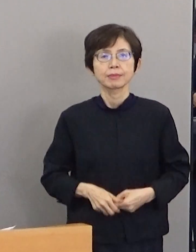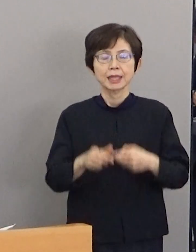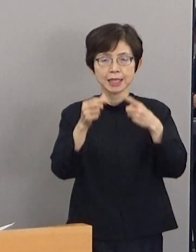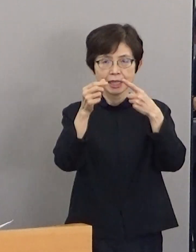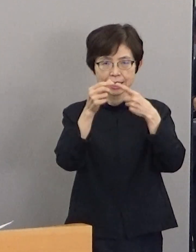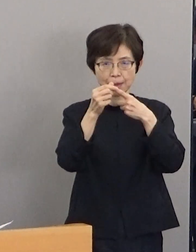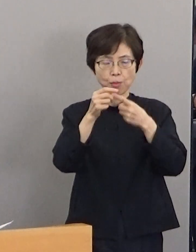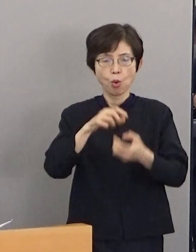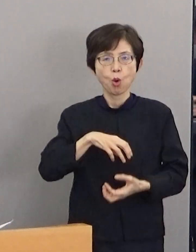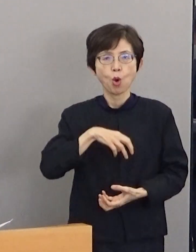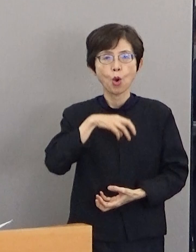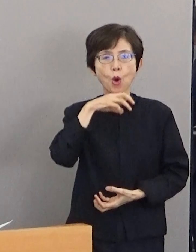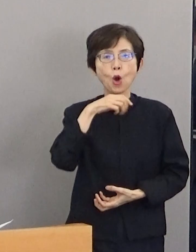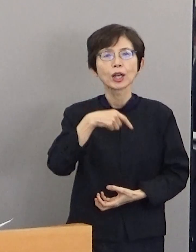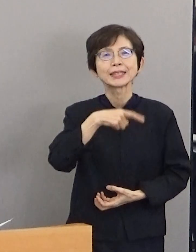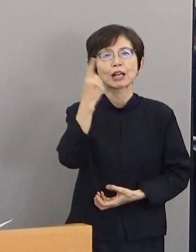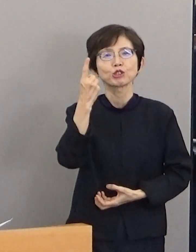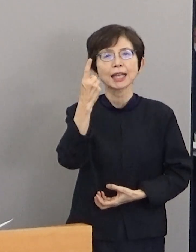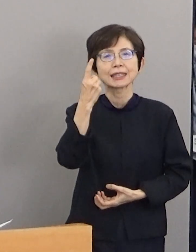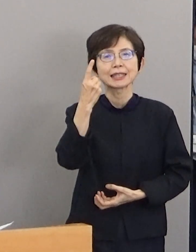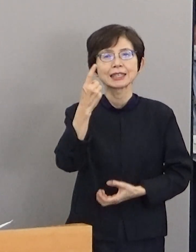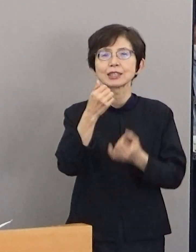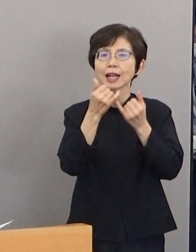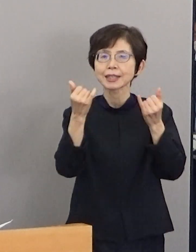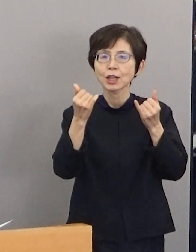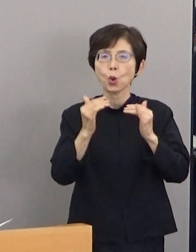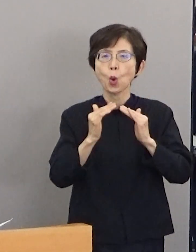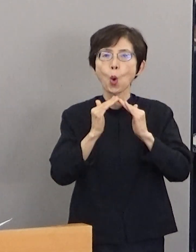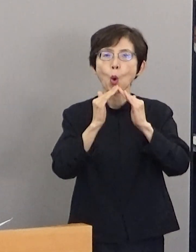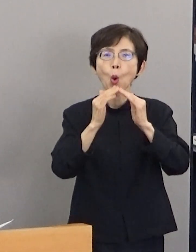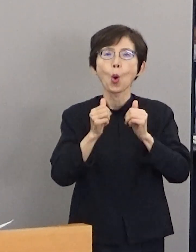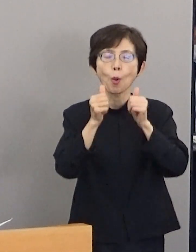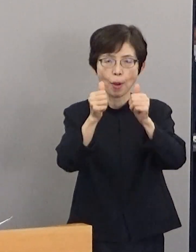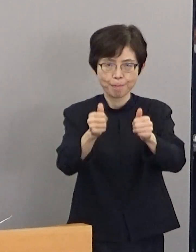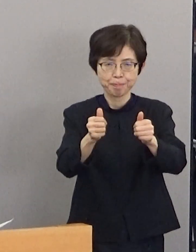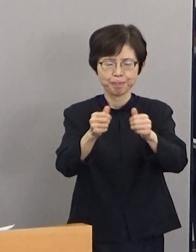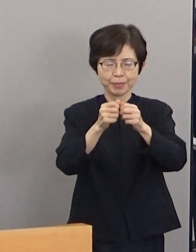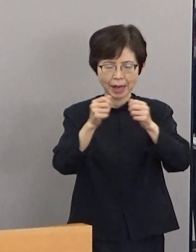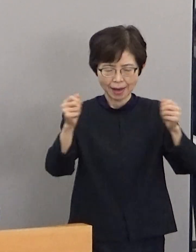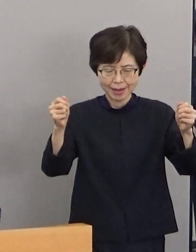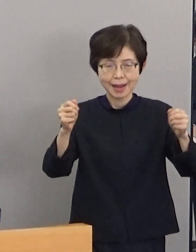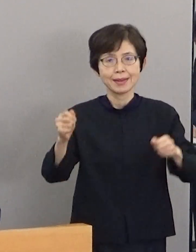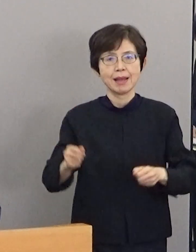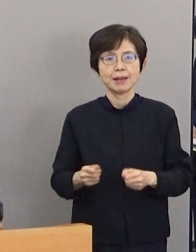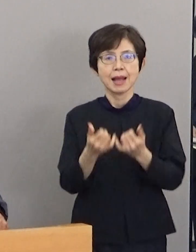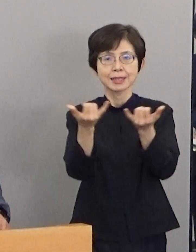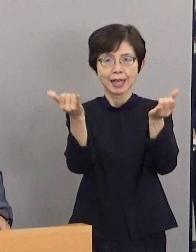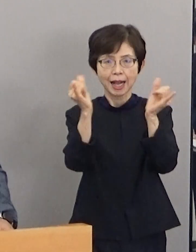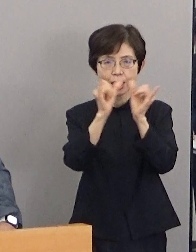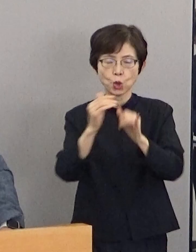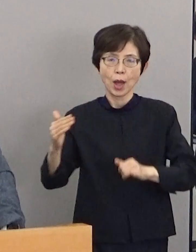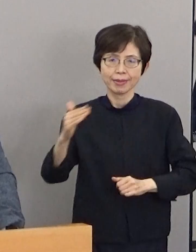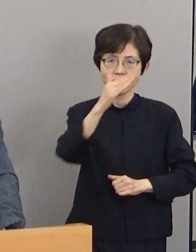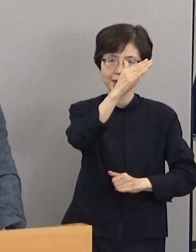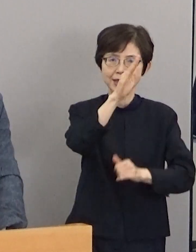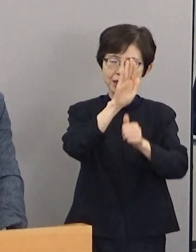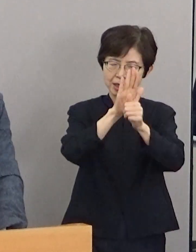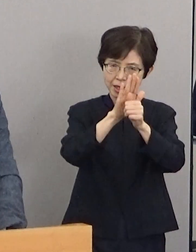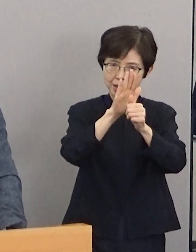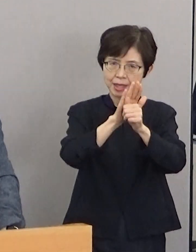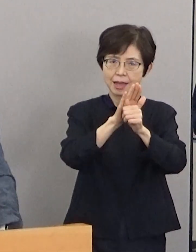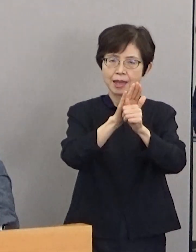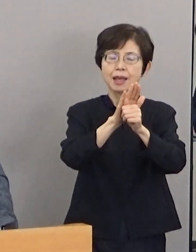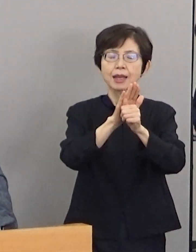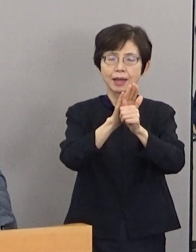1件目は100歳訪問です。長年にわたりまして社会の発展に寄与されたしてこられ